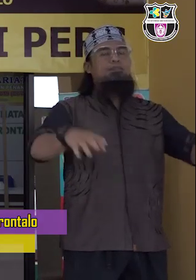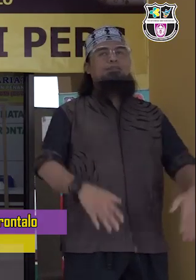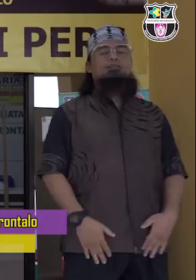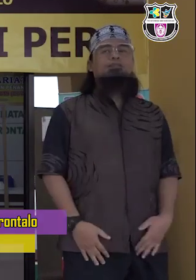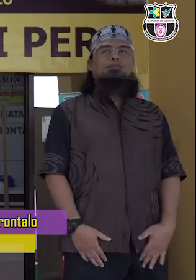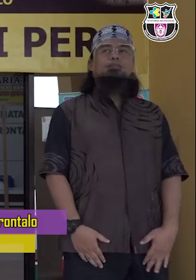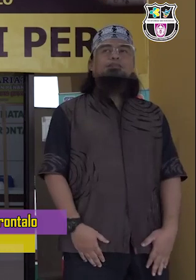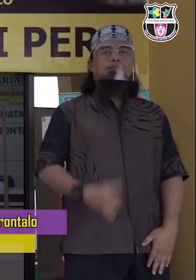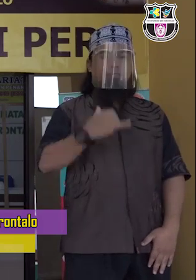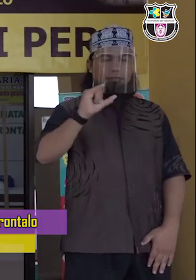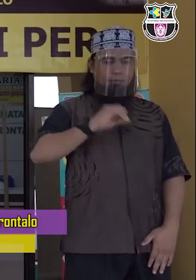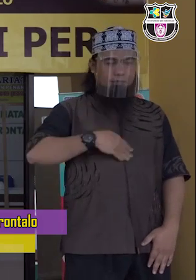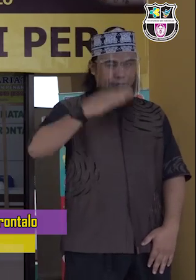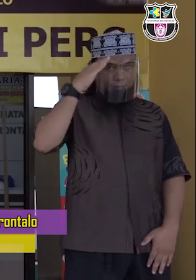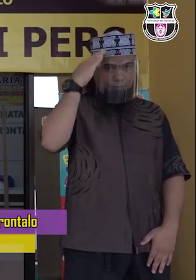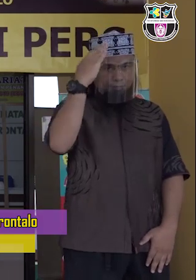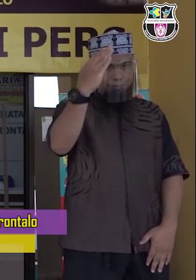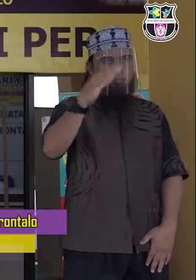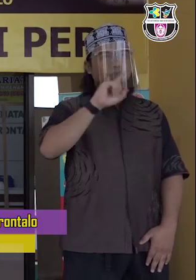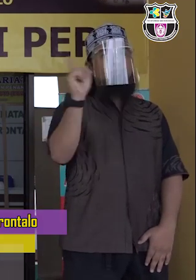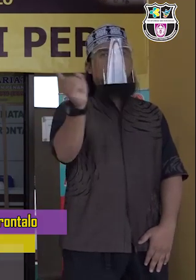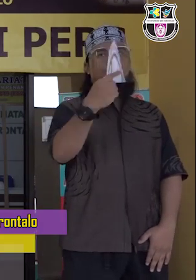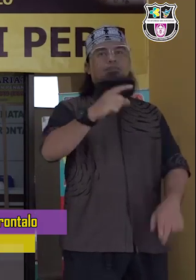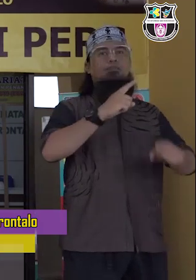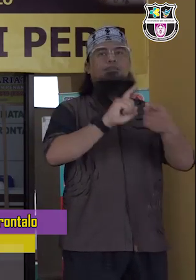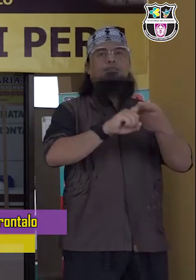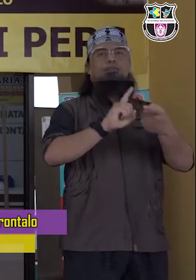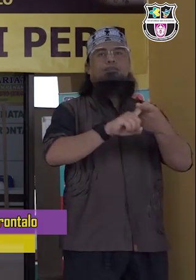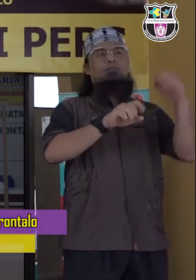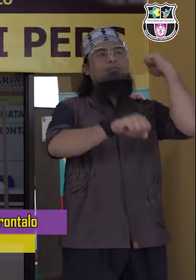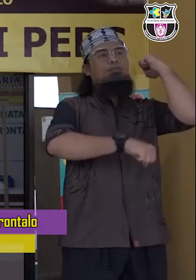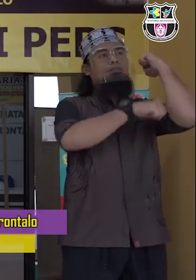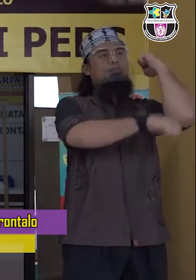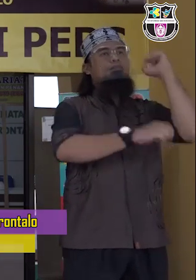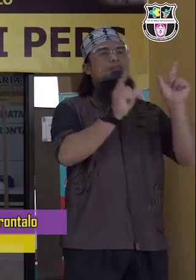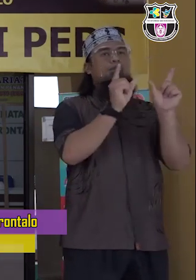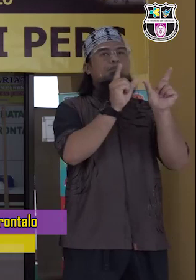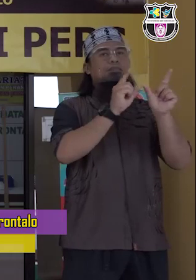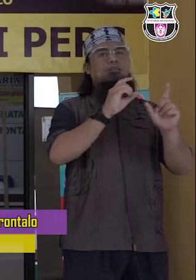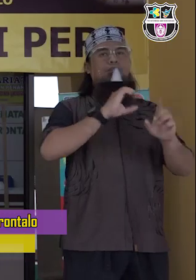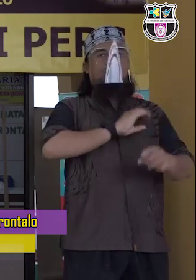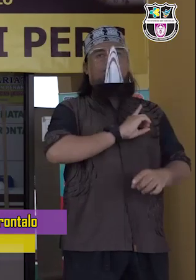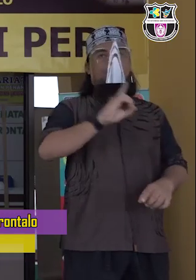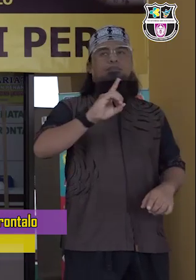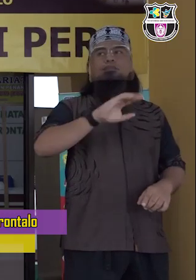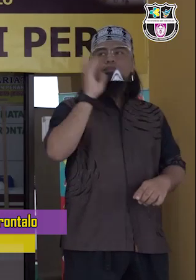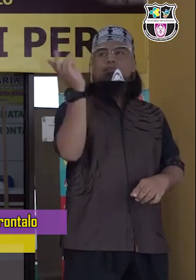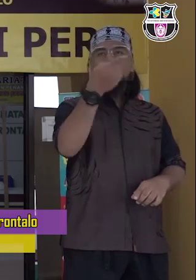hormati seluruh awak media, yang kami hormati seluruh masyarakat Provinsi